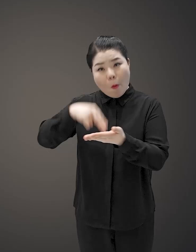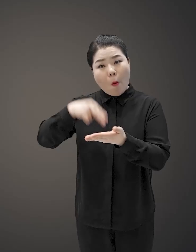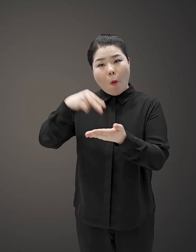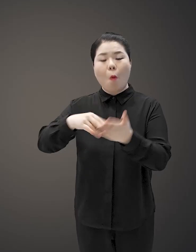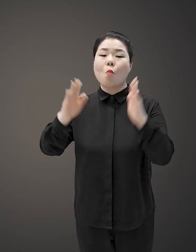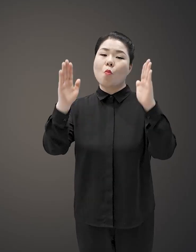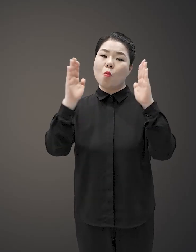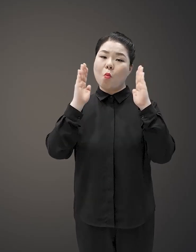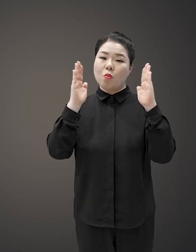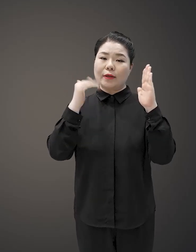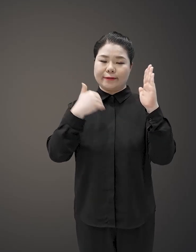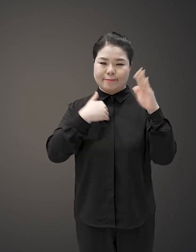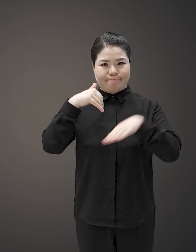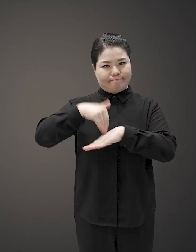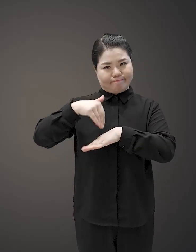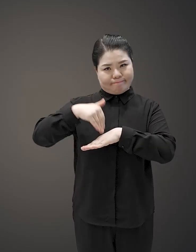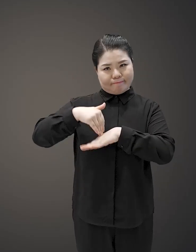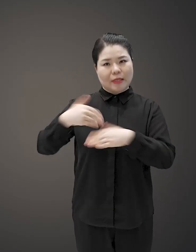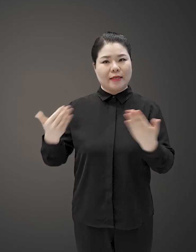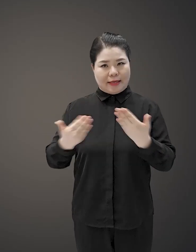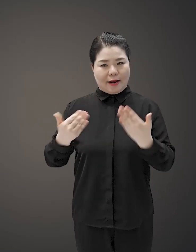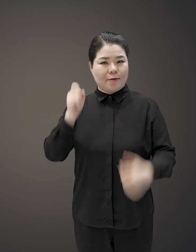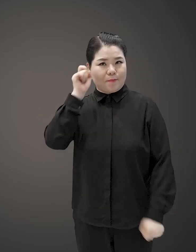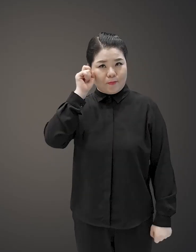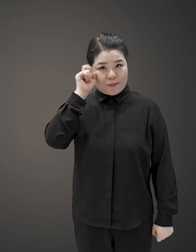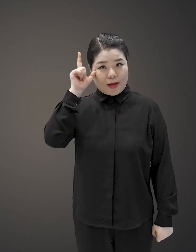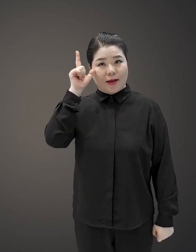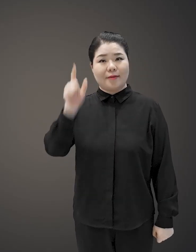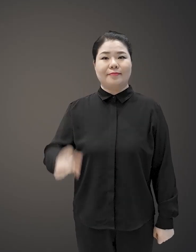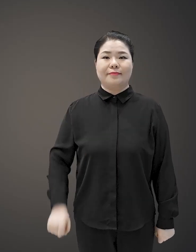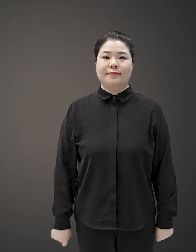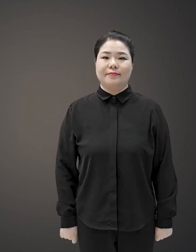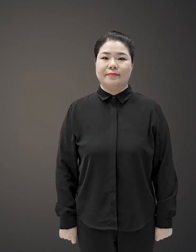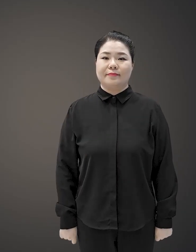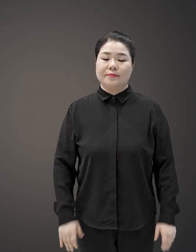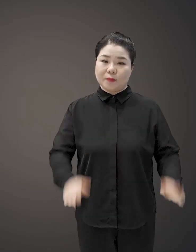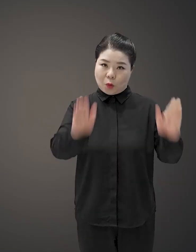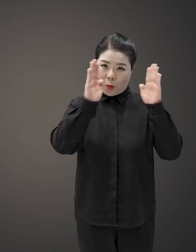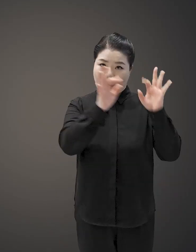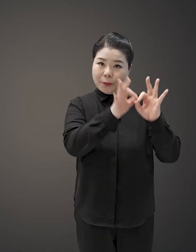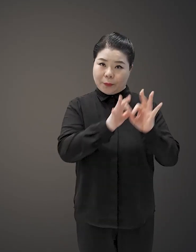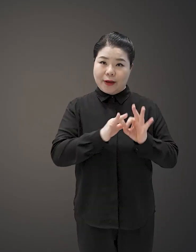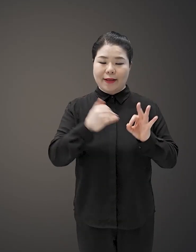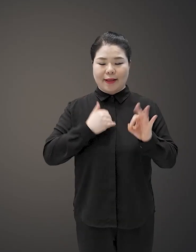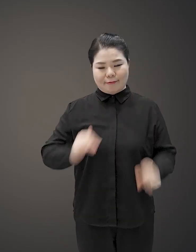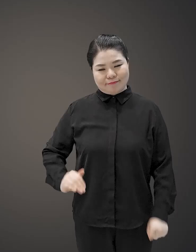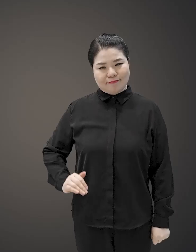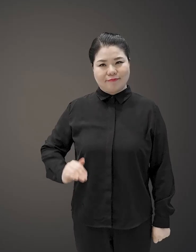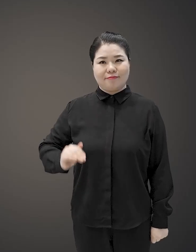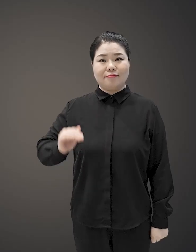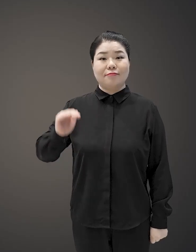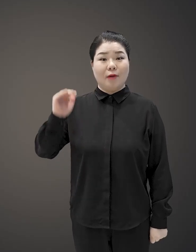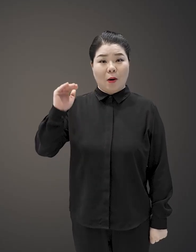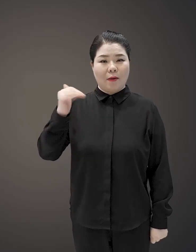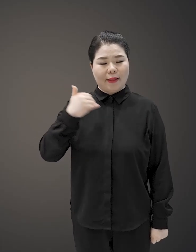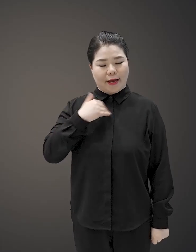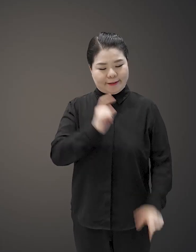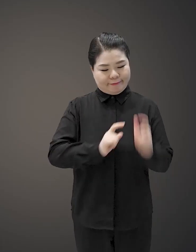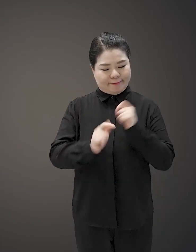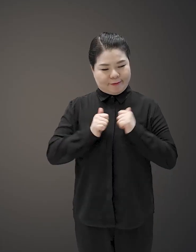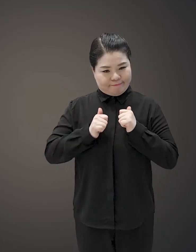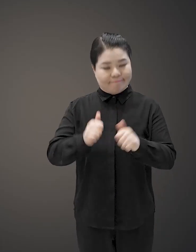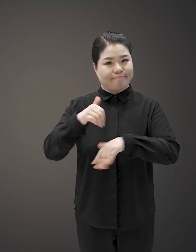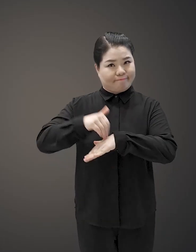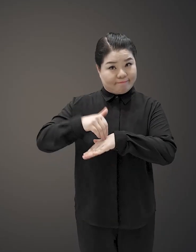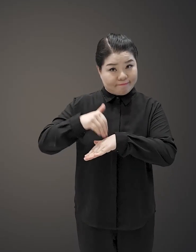보면서 공부라는 거는 나를 갈고 닦을 수 있는 거라는 걸 알게 되었어요. 공부를 통해 나를 더 성장할 수 있고 나를 더